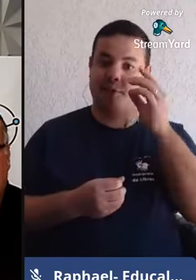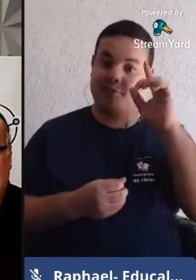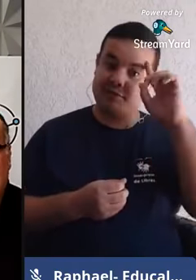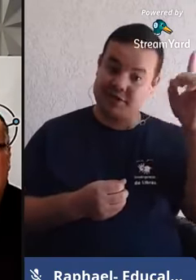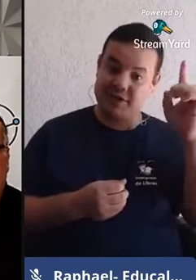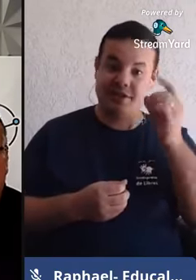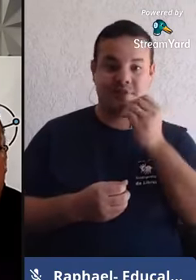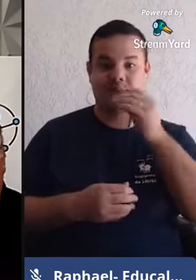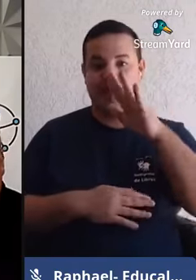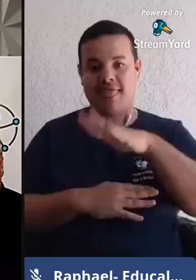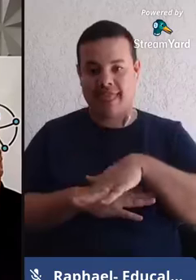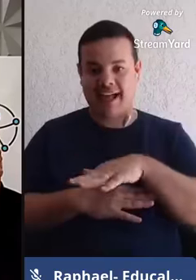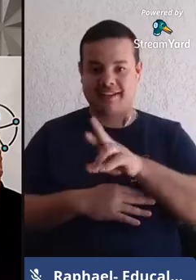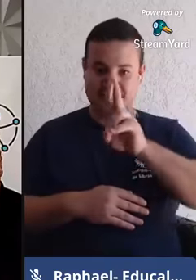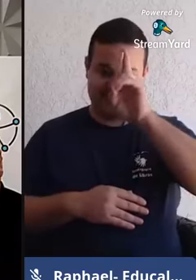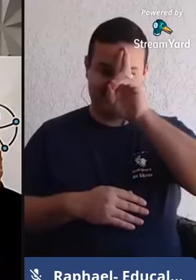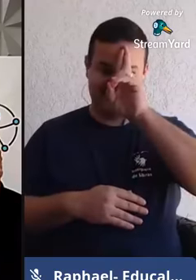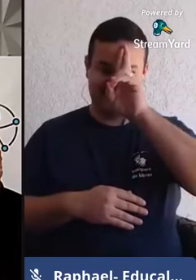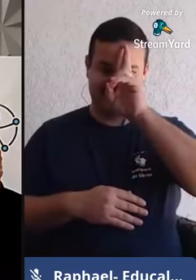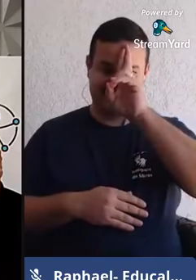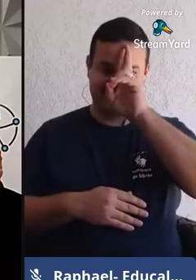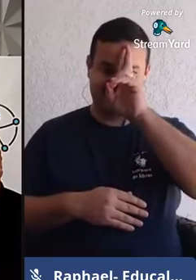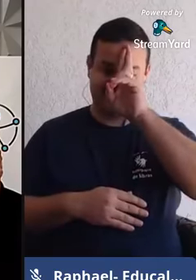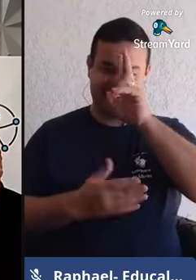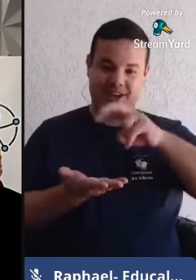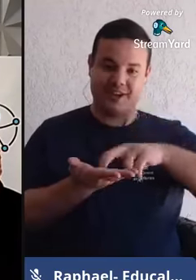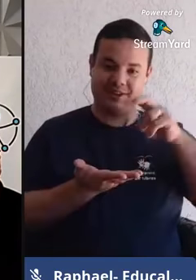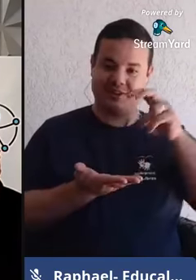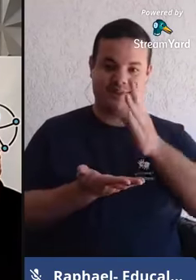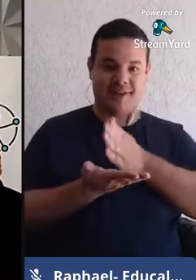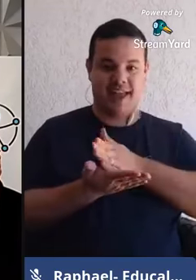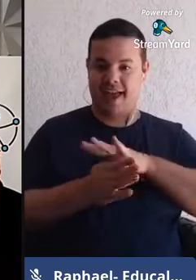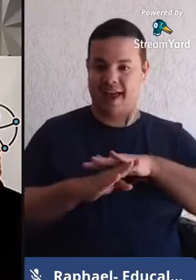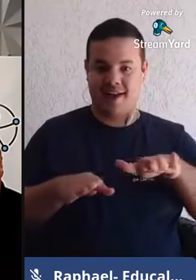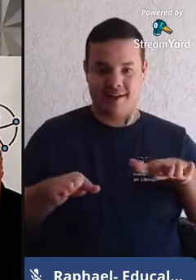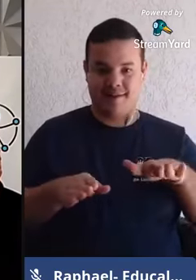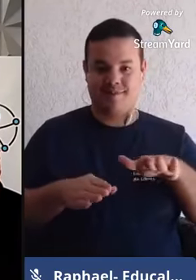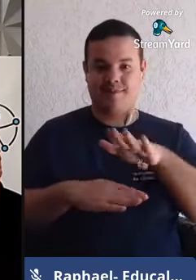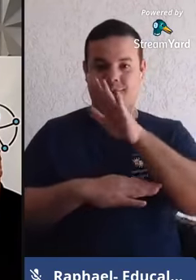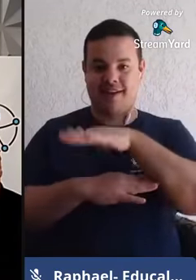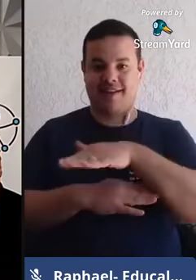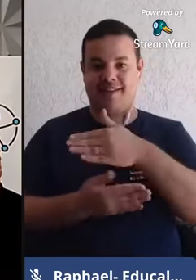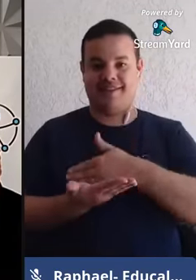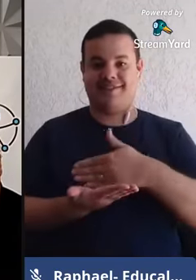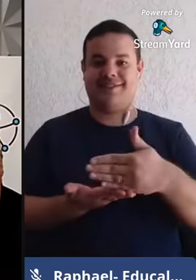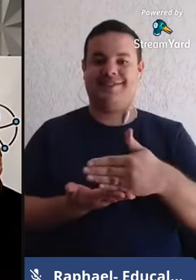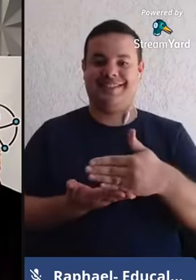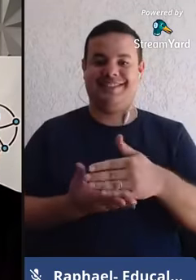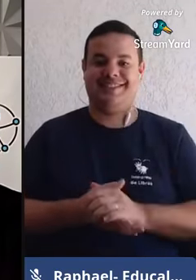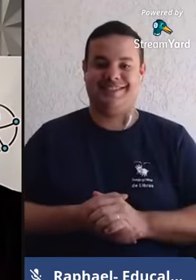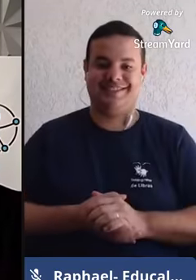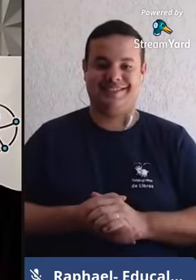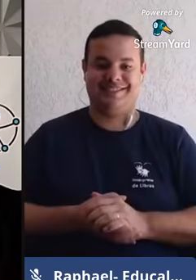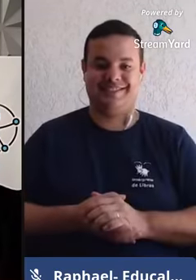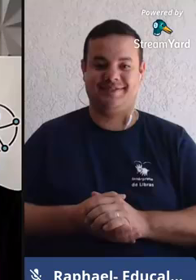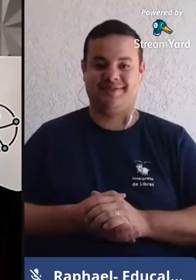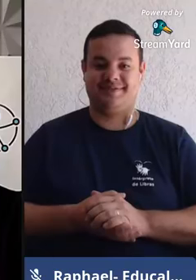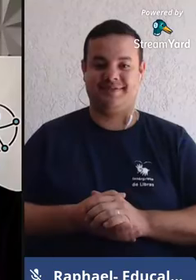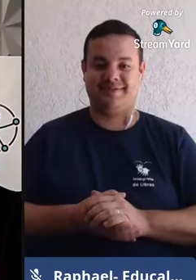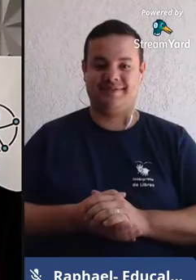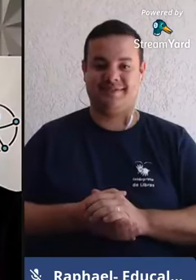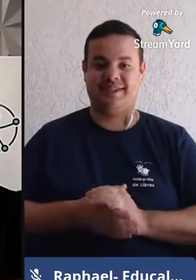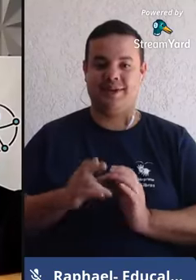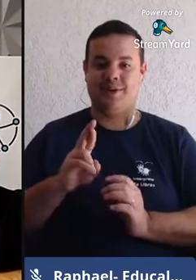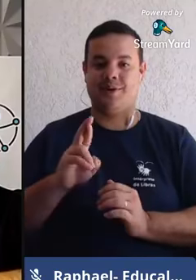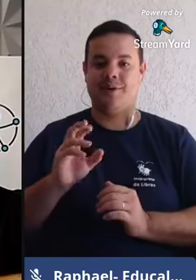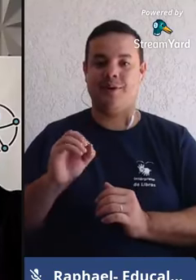divisão dos períodos. Bom dia e boa tarde, então. Né? Ó, no meu relógio ainda é bom